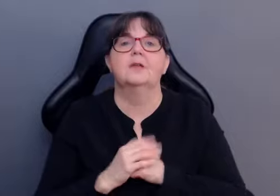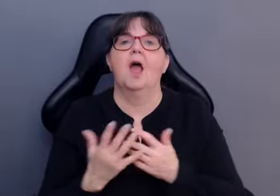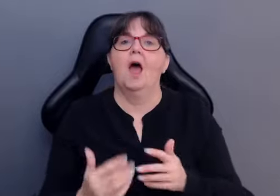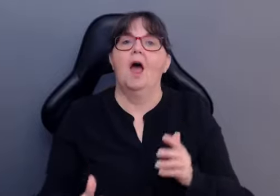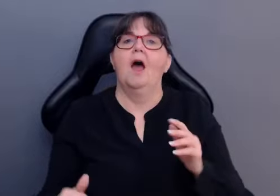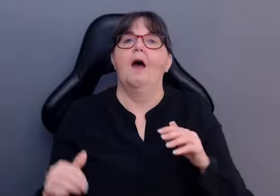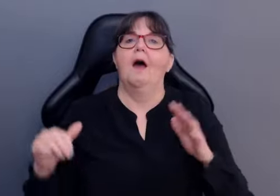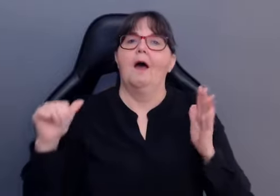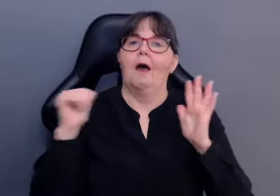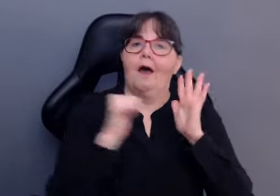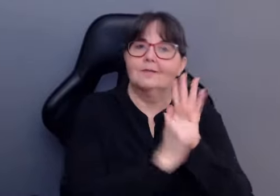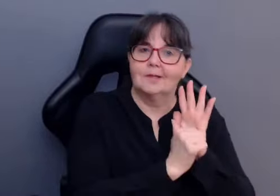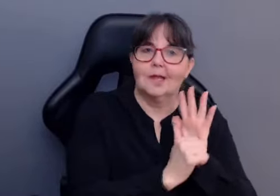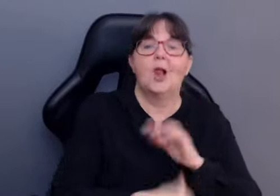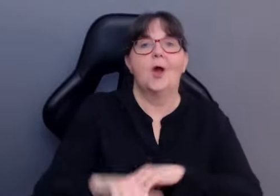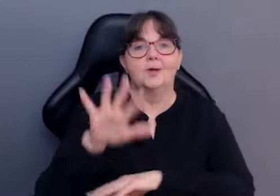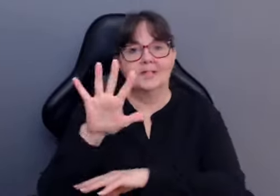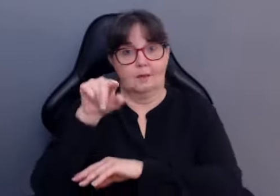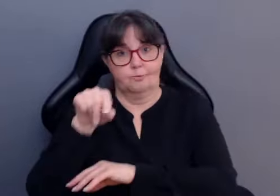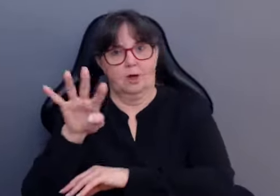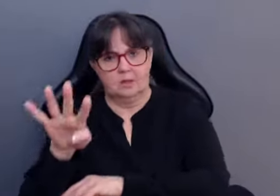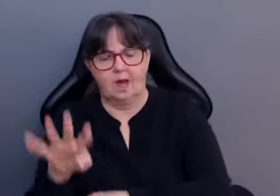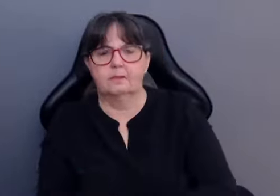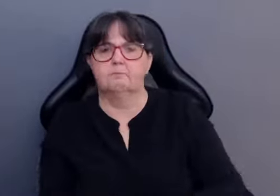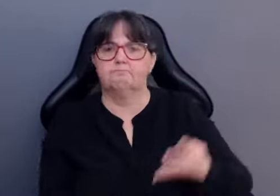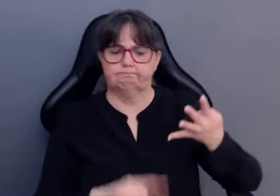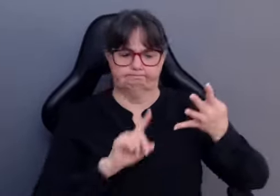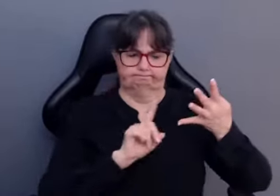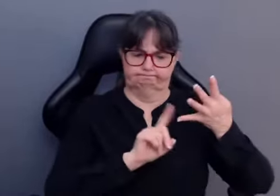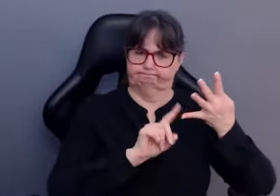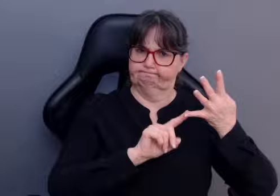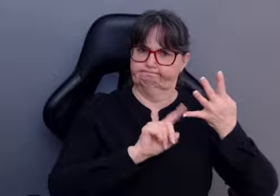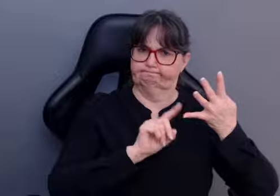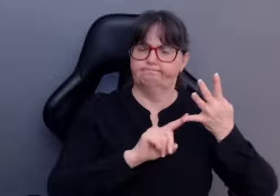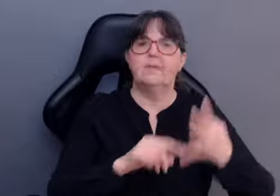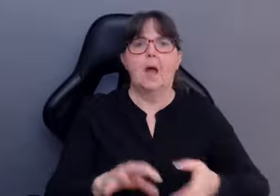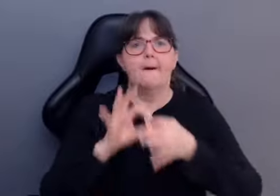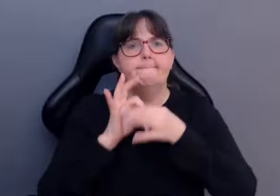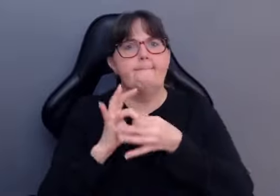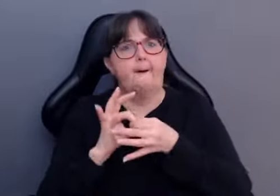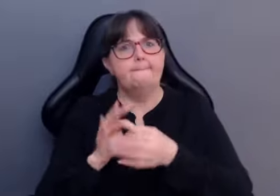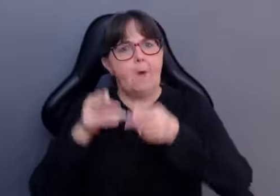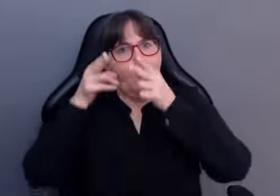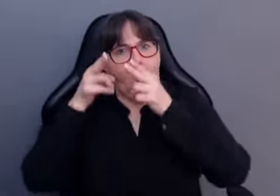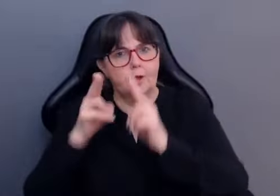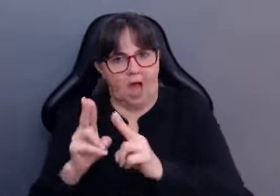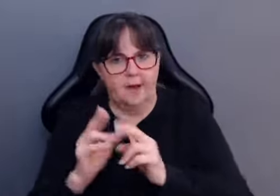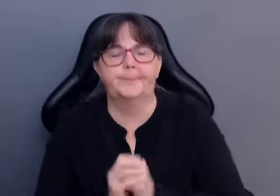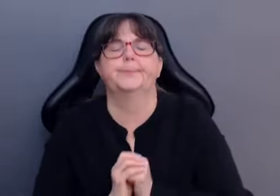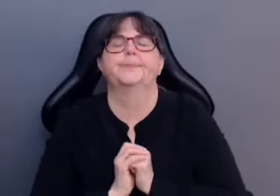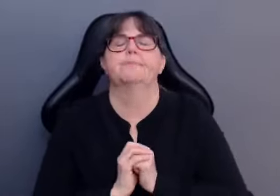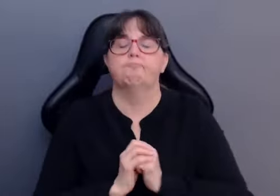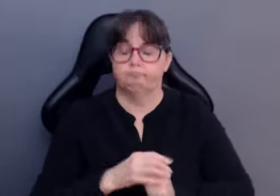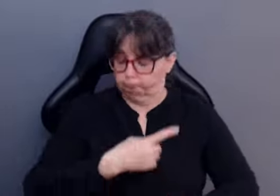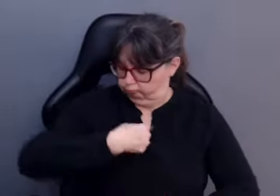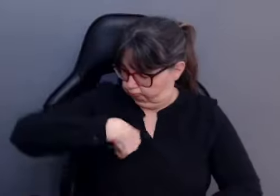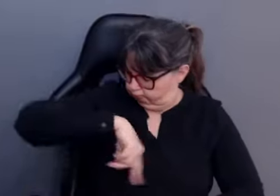Article 5.4. Membres honoraires. Le conseil d'administration, par